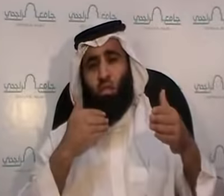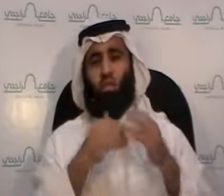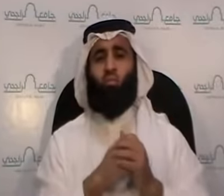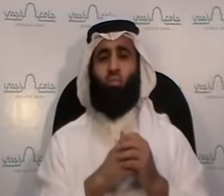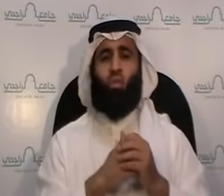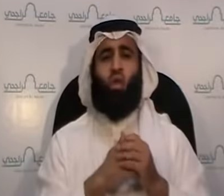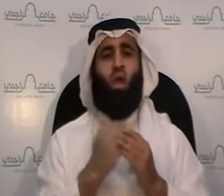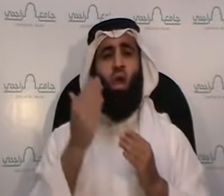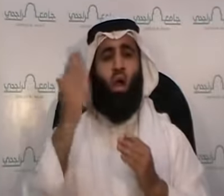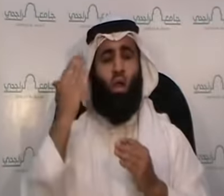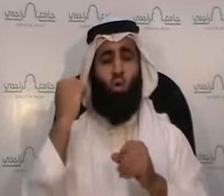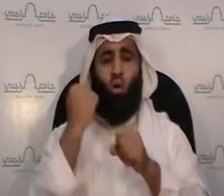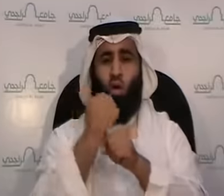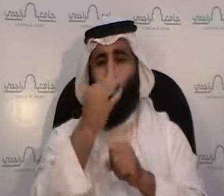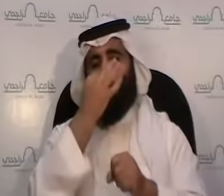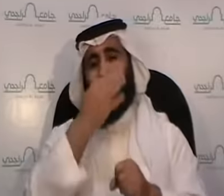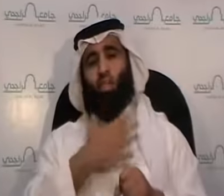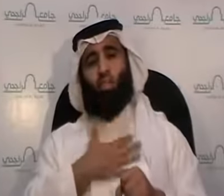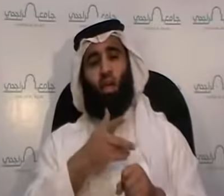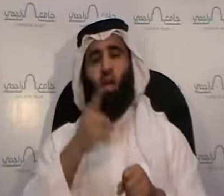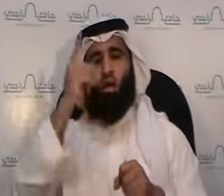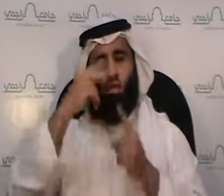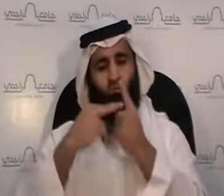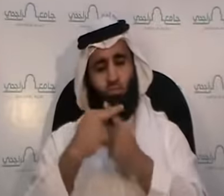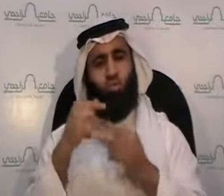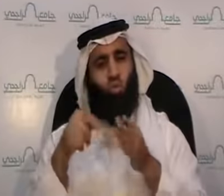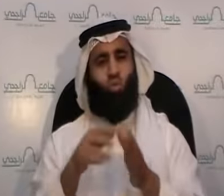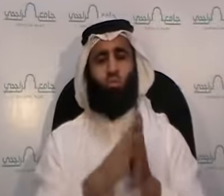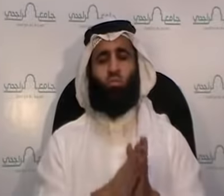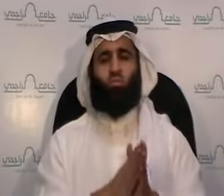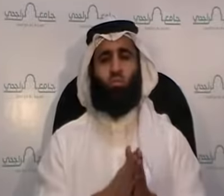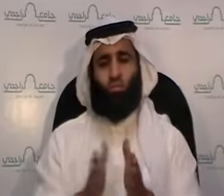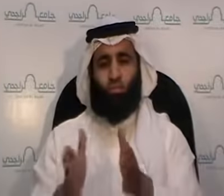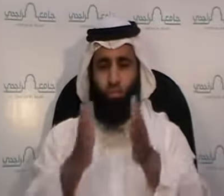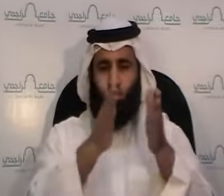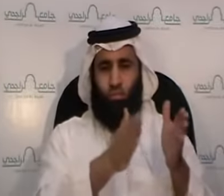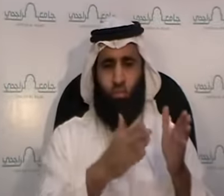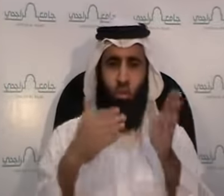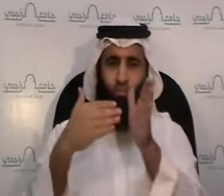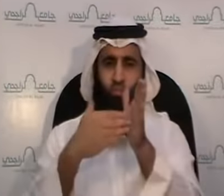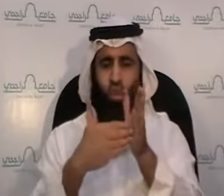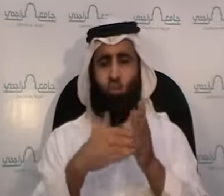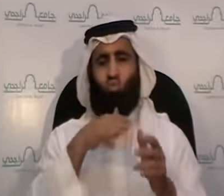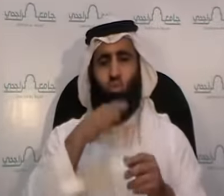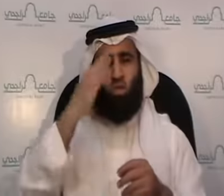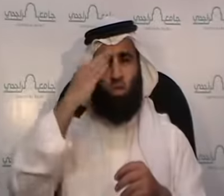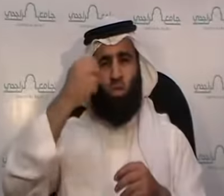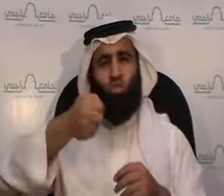به يستهزئون. هذا وصلوا على محمد بن عبد الله، قد أمركم الله بذلك